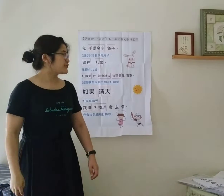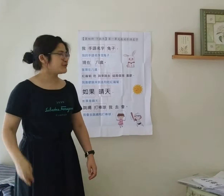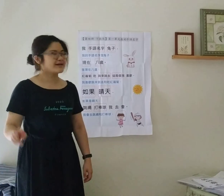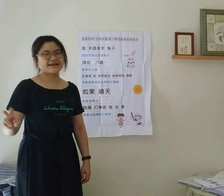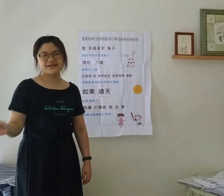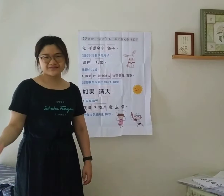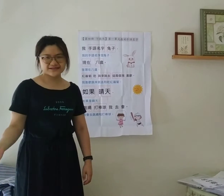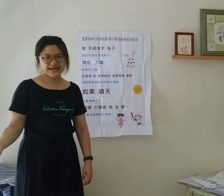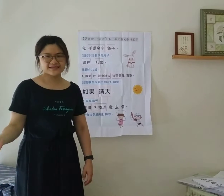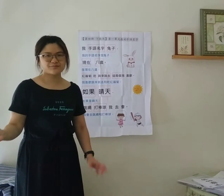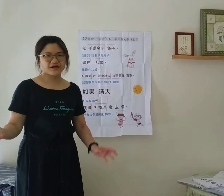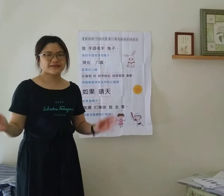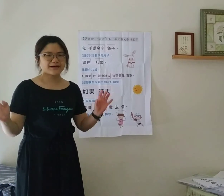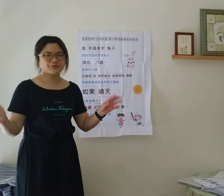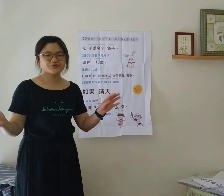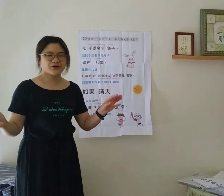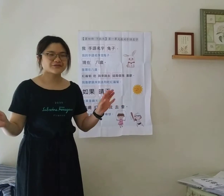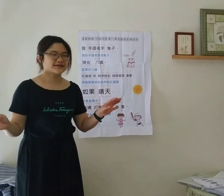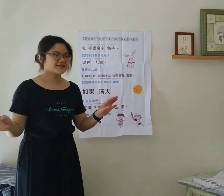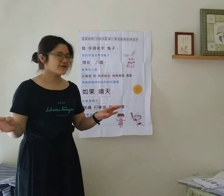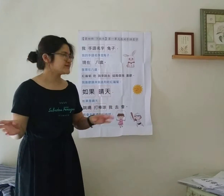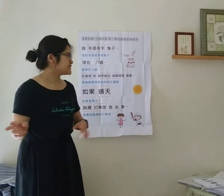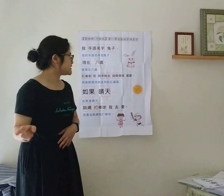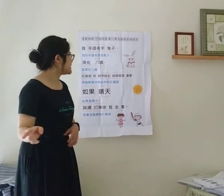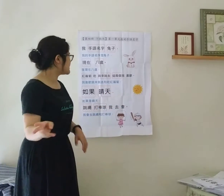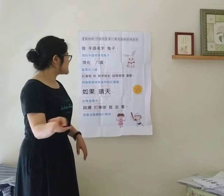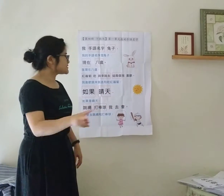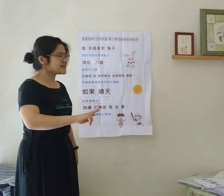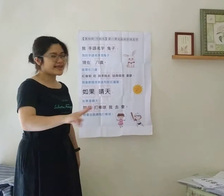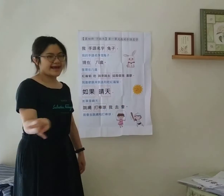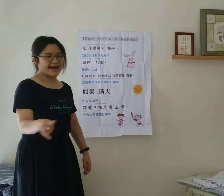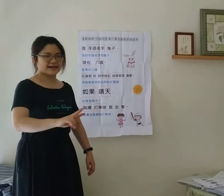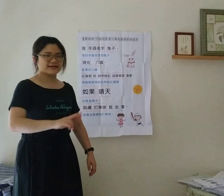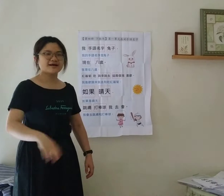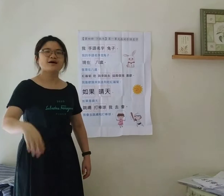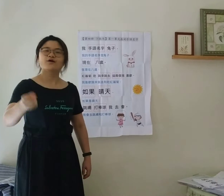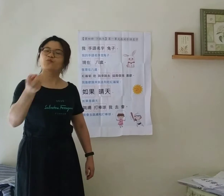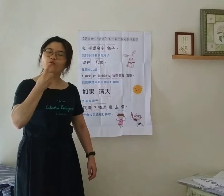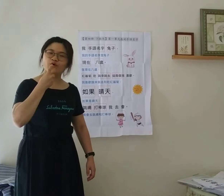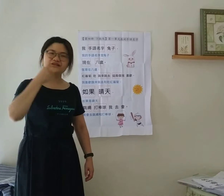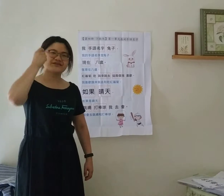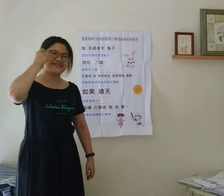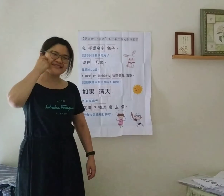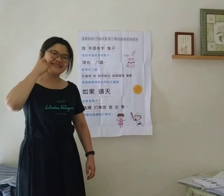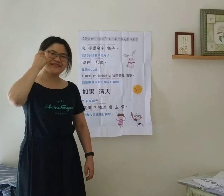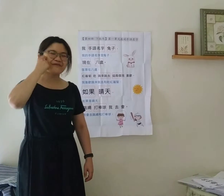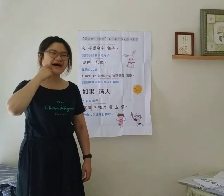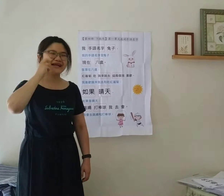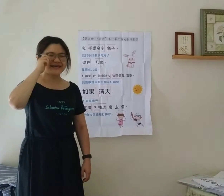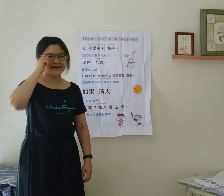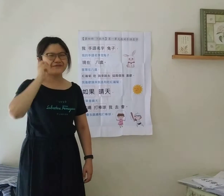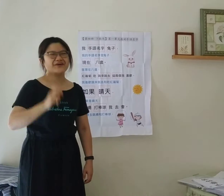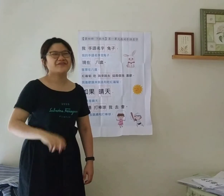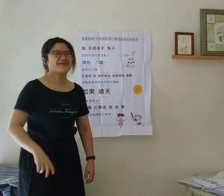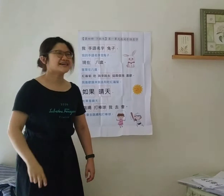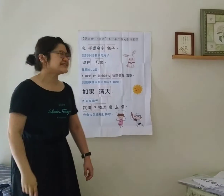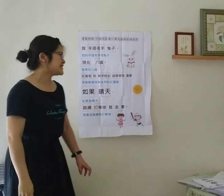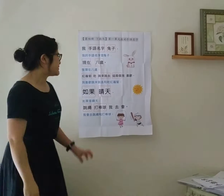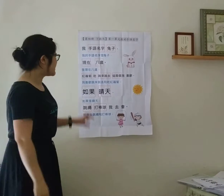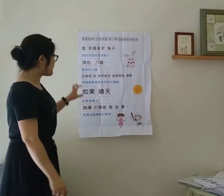会用这样子表达不同的东西。这两个我都喜欢，有没有发现把